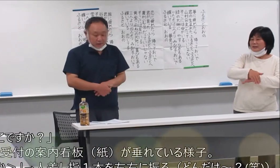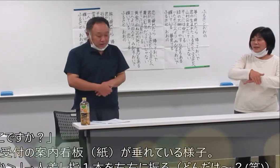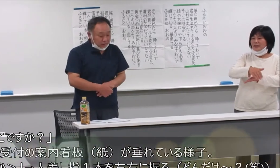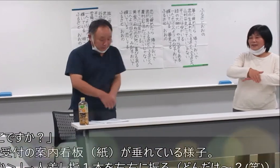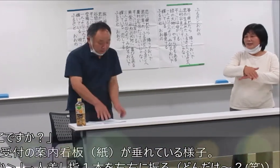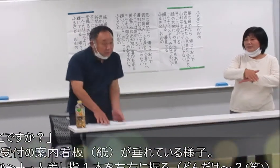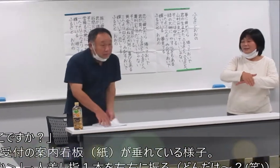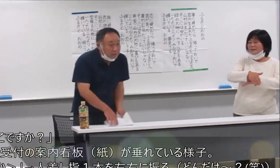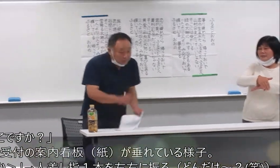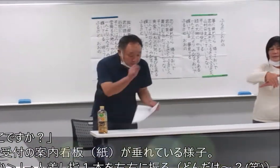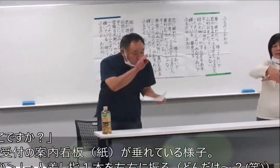受付